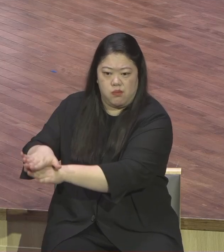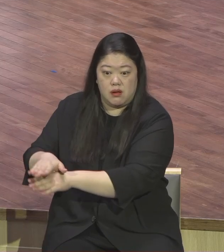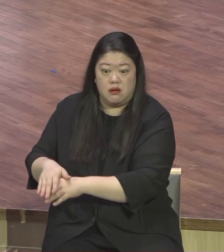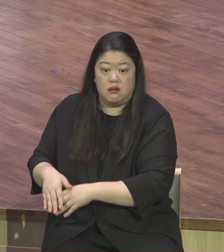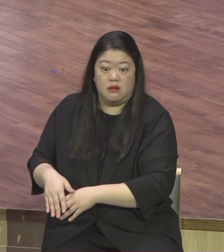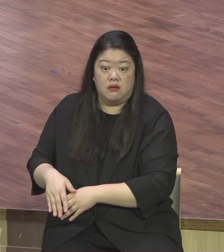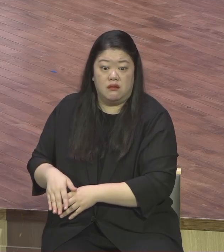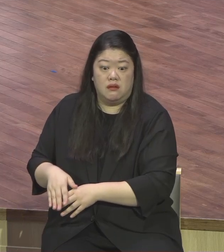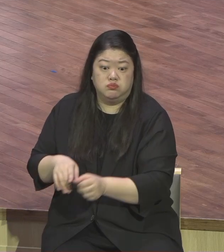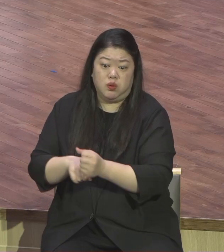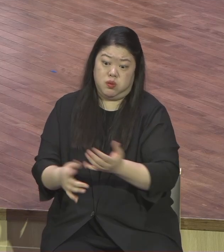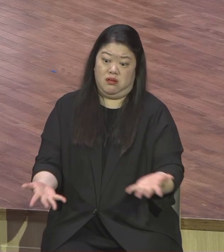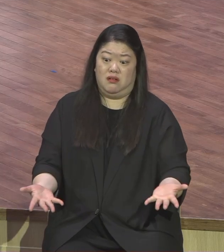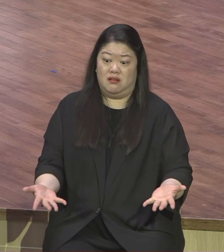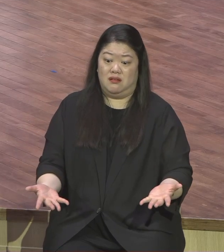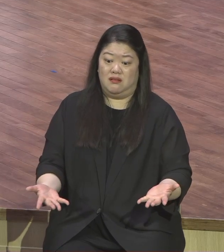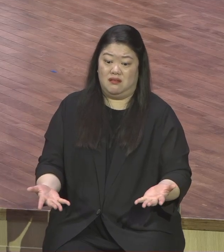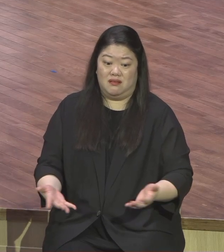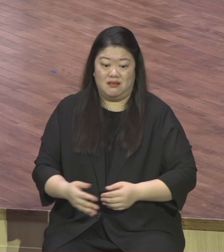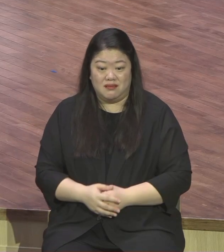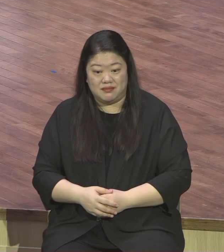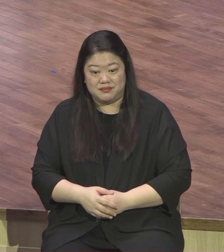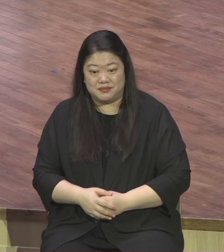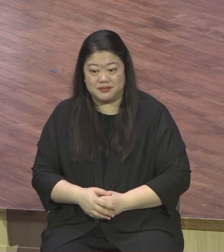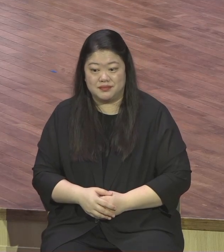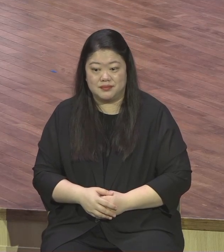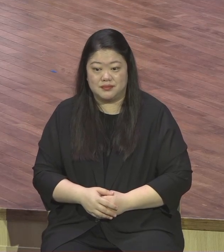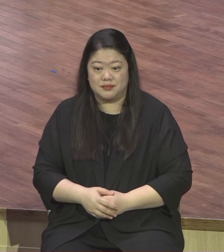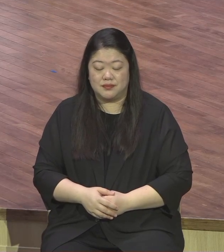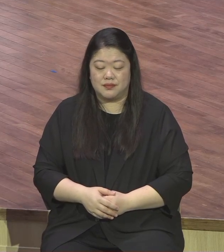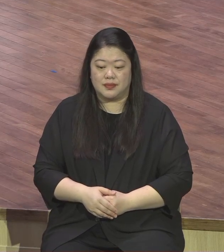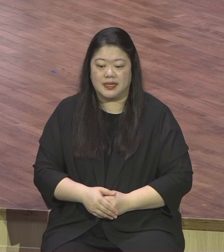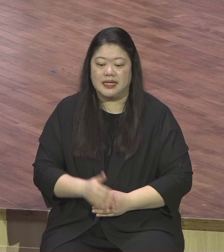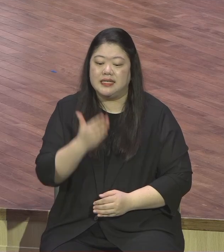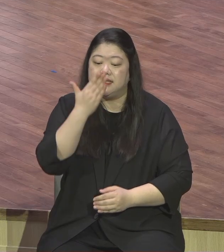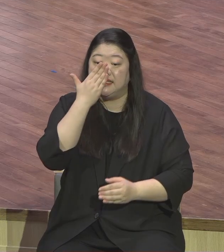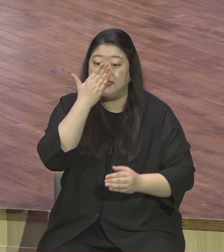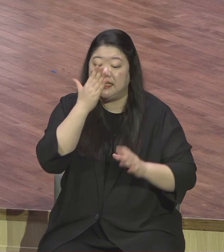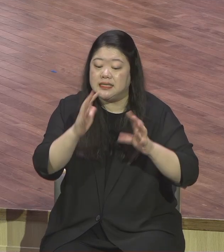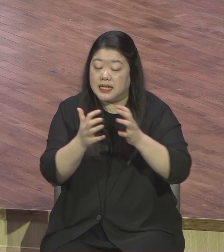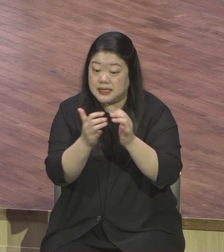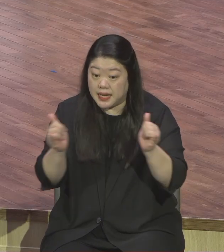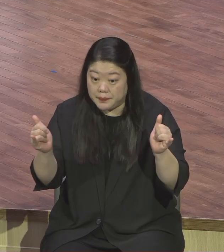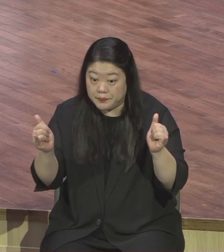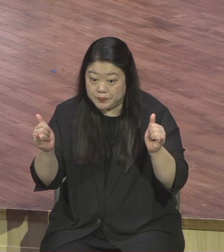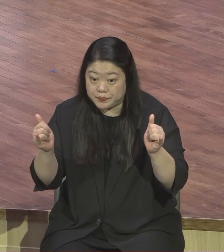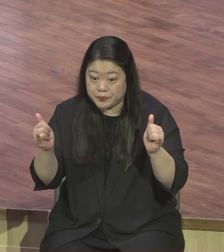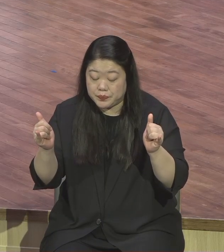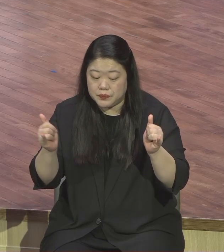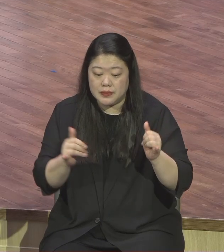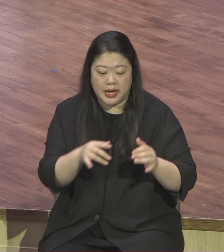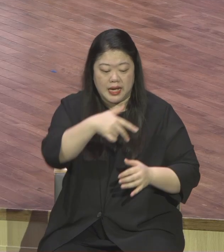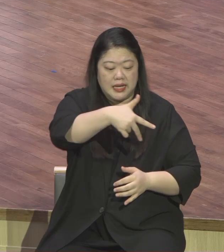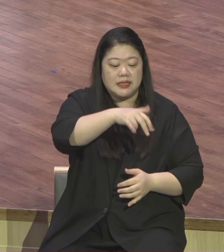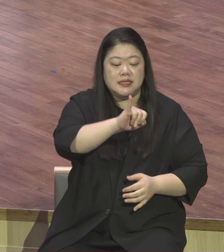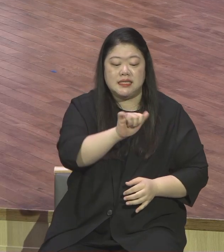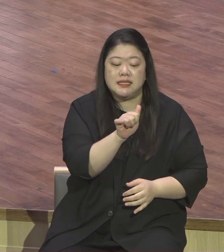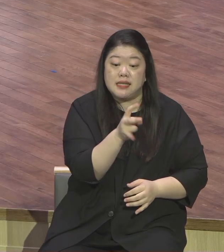히브리 사람들이 가장 중요하게 여기는 지혜입니다 그리고 지식은 헬라 사람들이 좋아하는 것 지식은 지적인 것이요